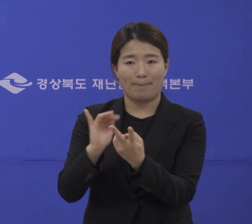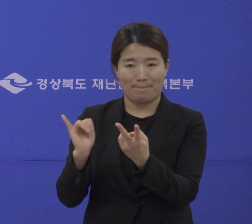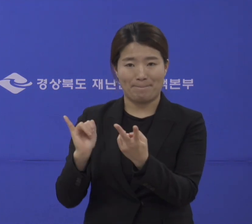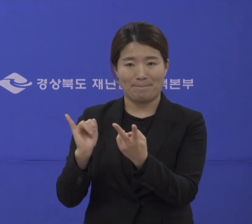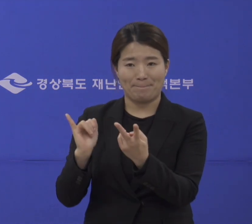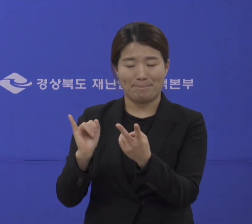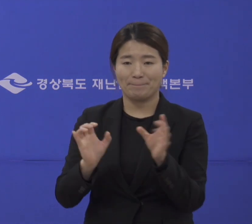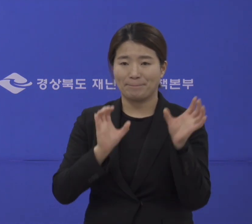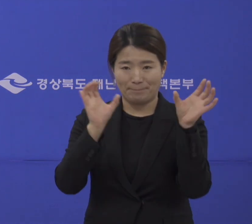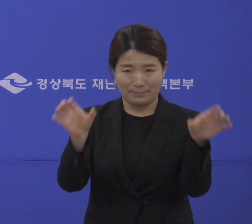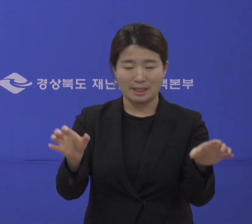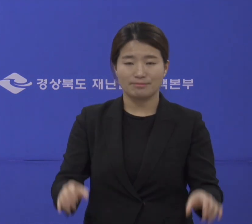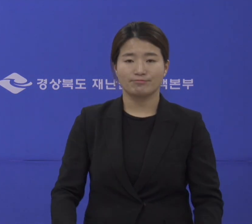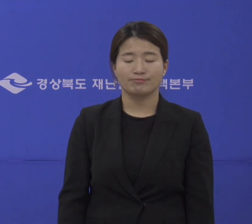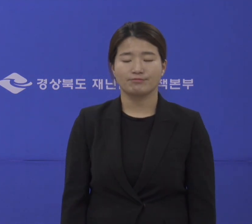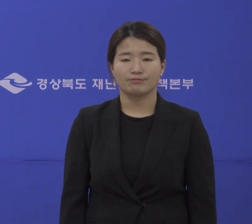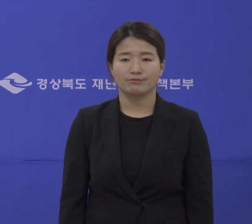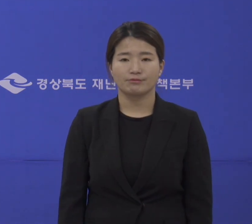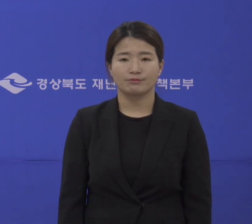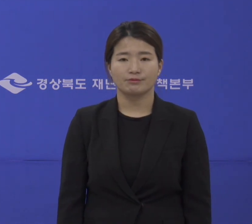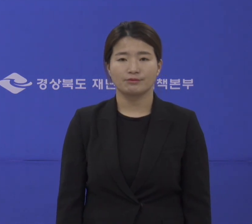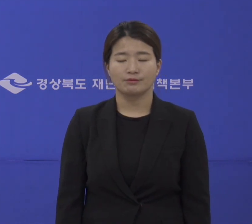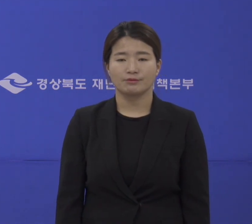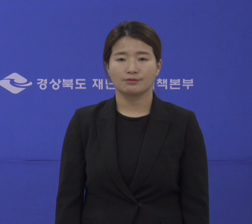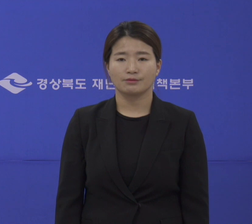1명으로 보내도록 그렇게 하겠습니다.